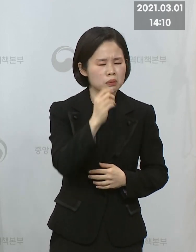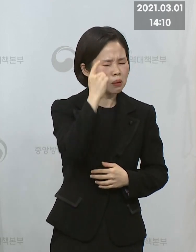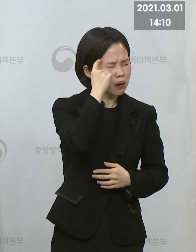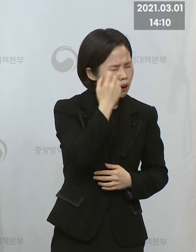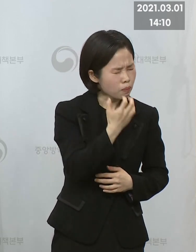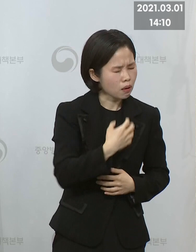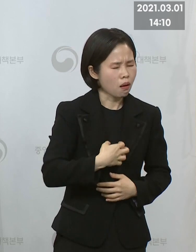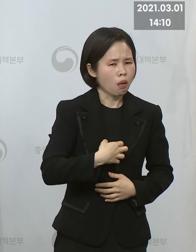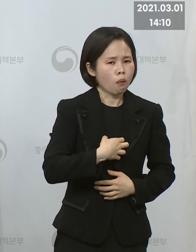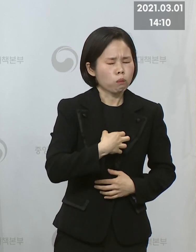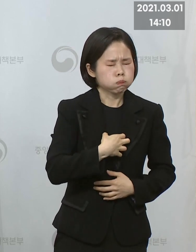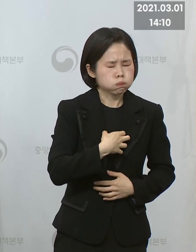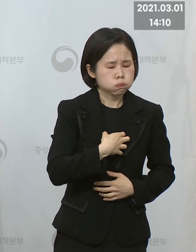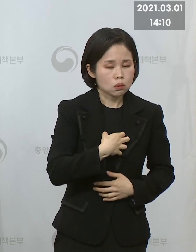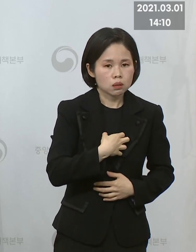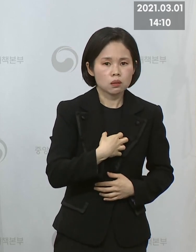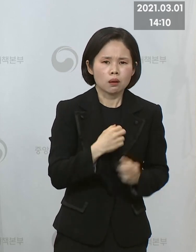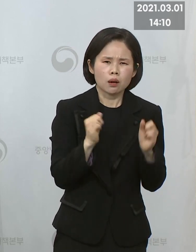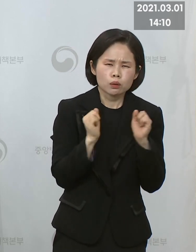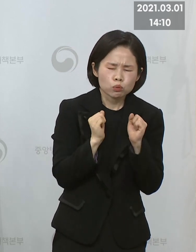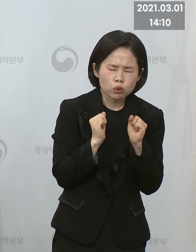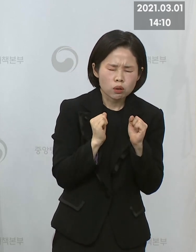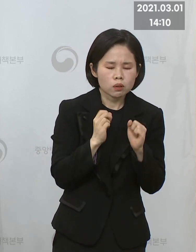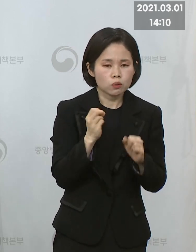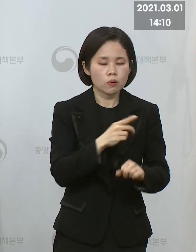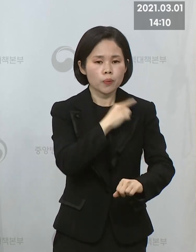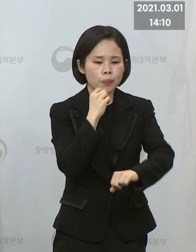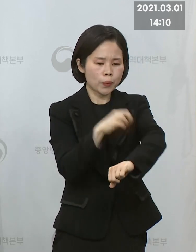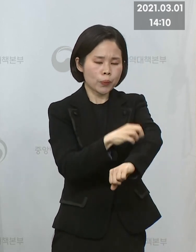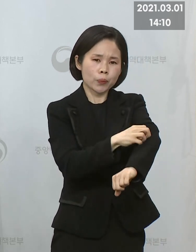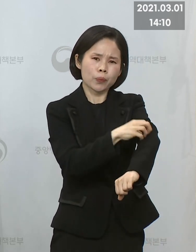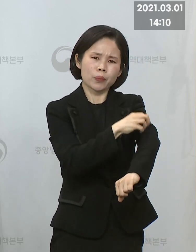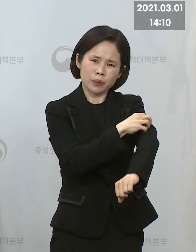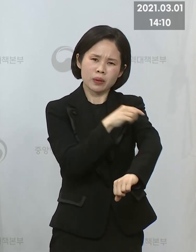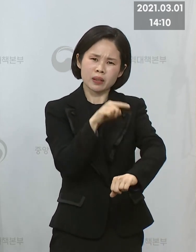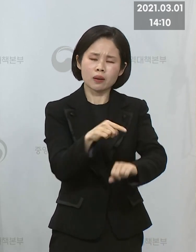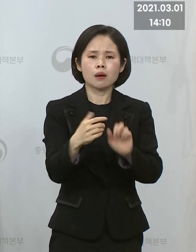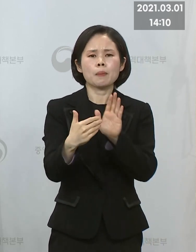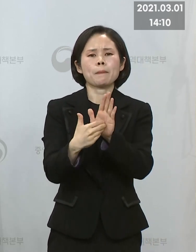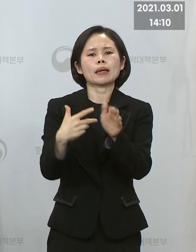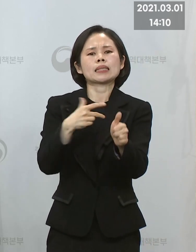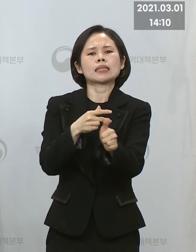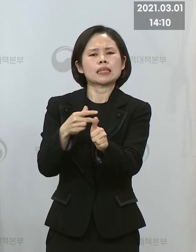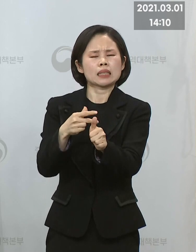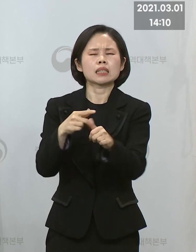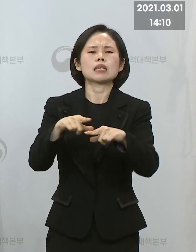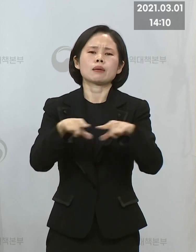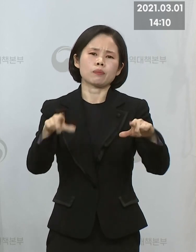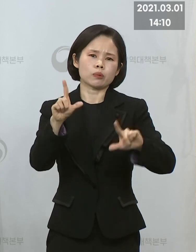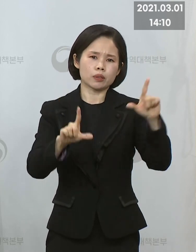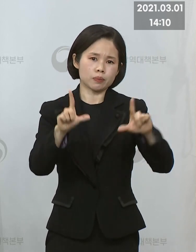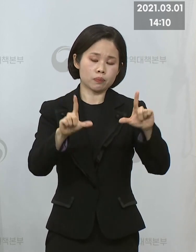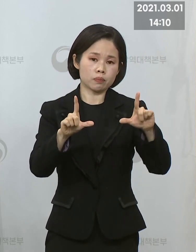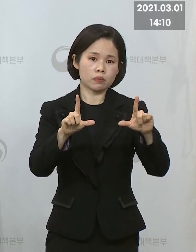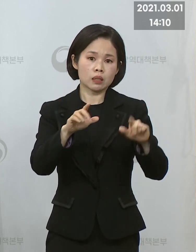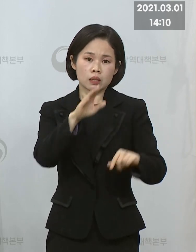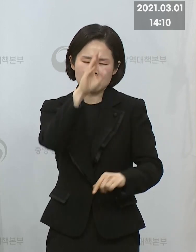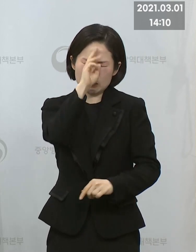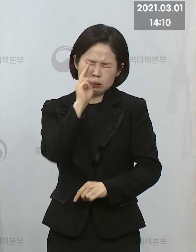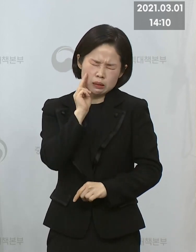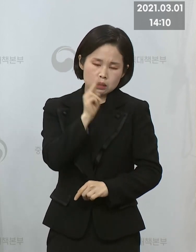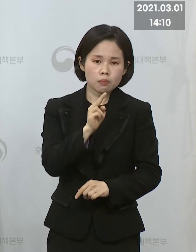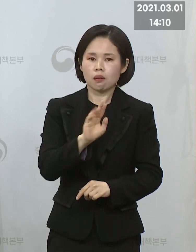두통, 메스꺼움, 오한, 어지러움, 두드러기 등 알려진 이상 반응이 보고되었으며 중증 이상